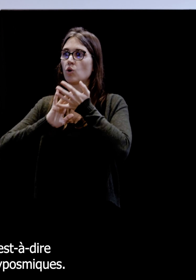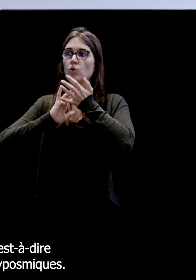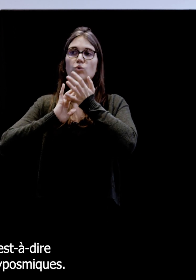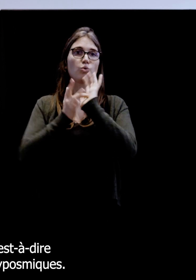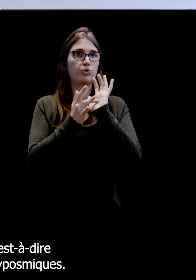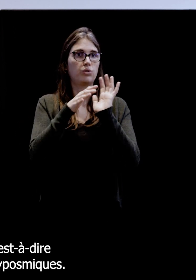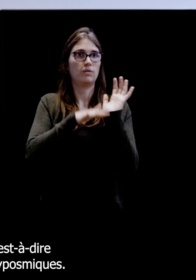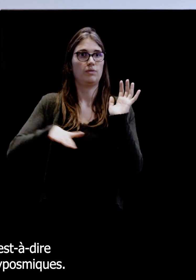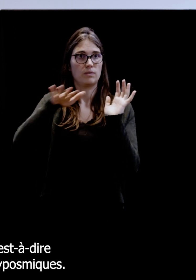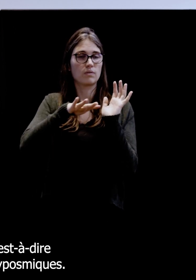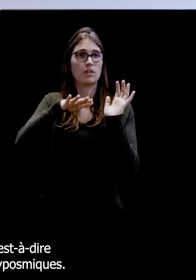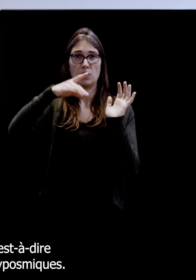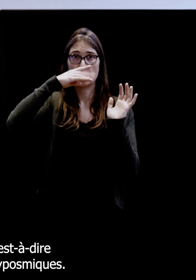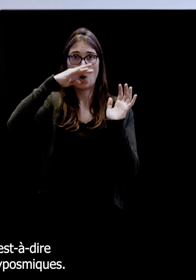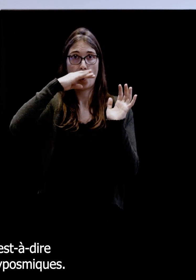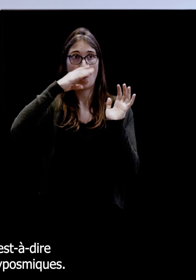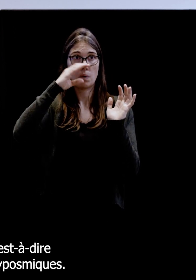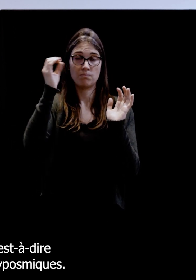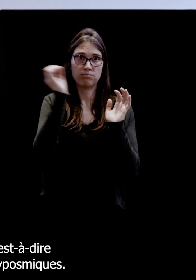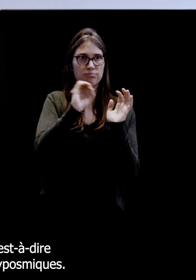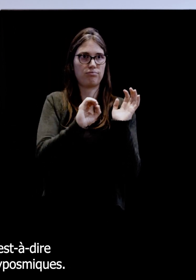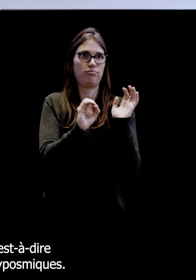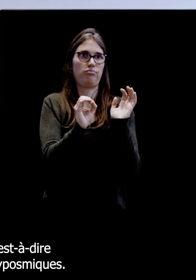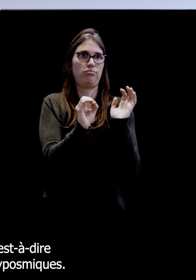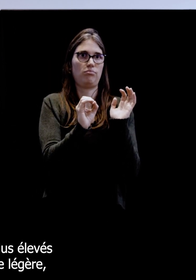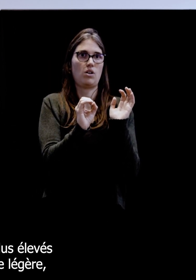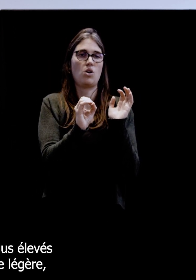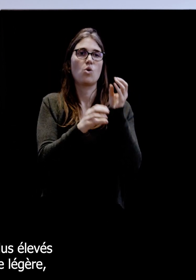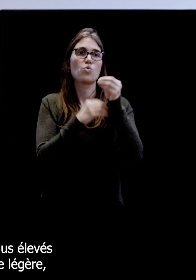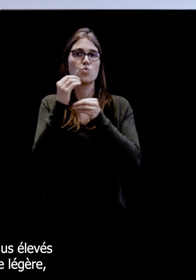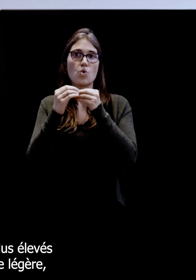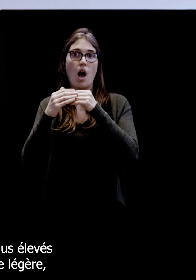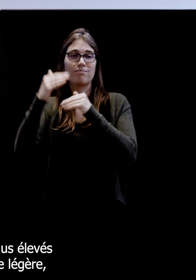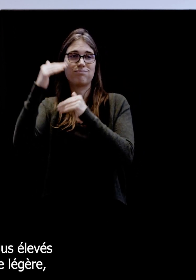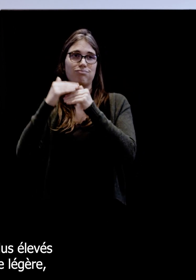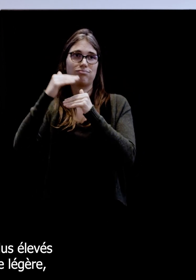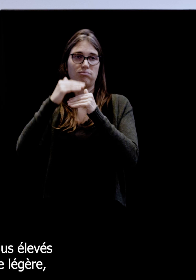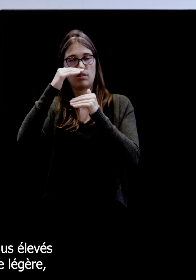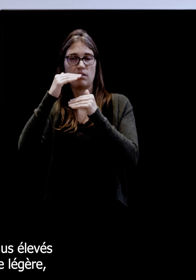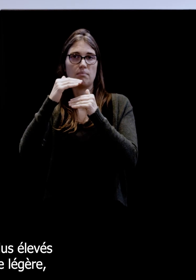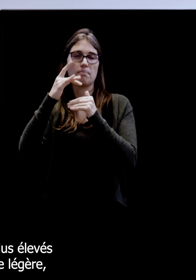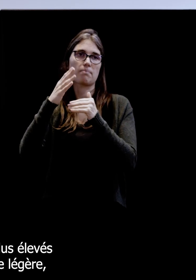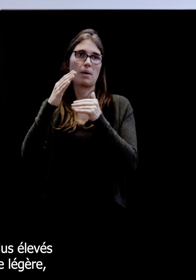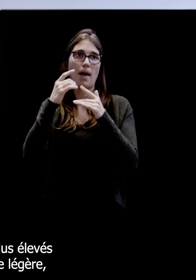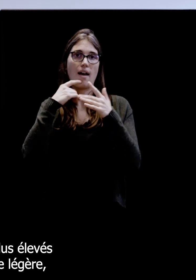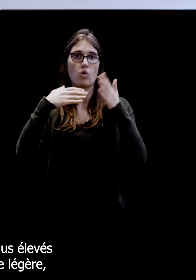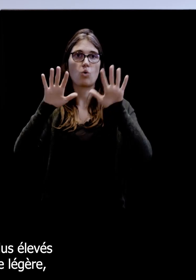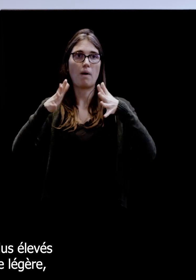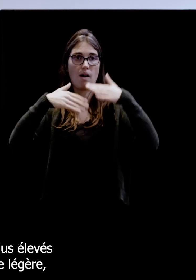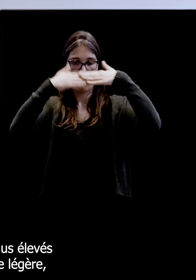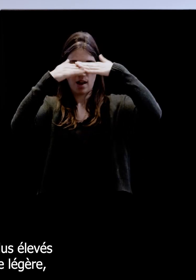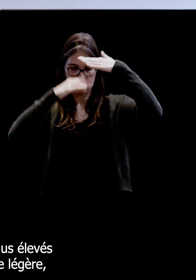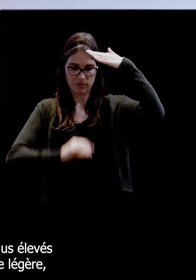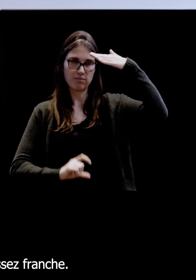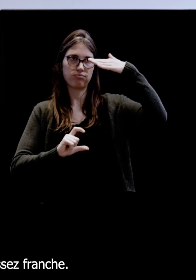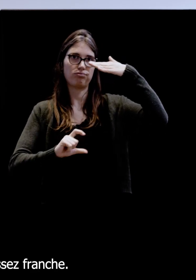la moitié anosmique, c'est-à-dire 0 de seuil, et la moitié hyposmique, ça veut dire des seuils plus élevés, et une